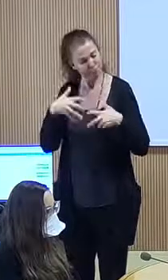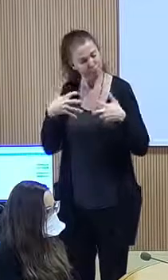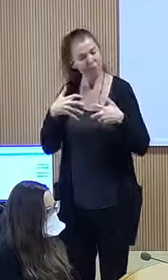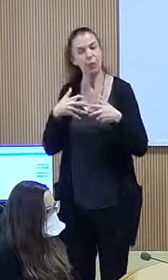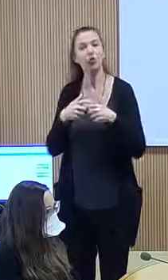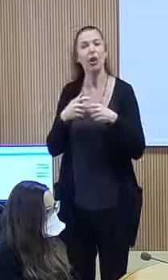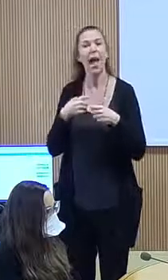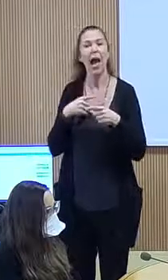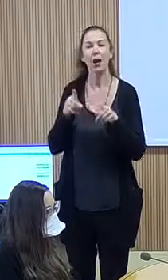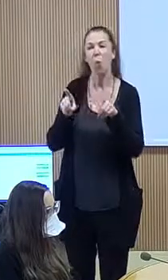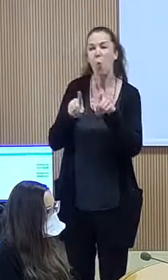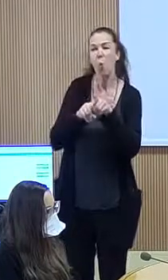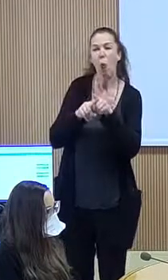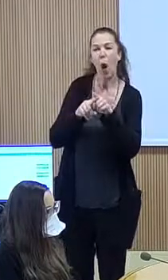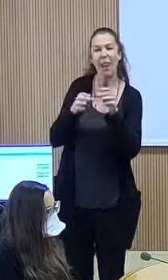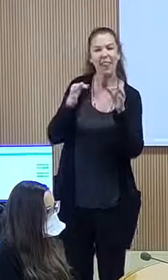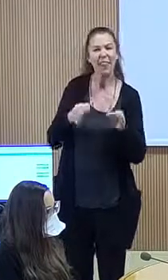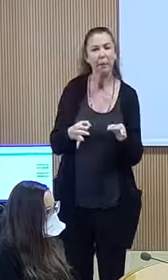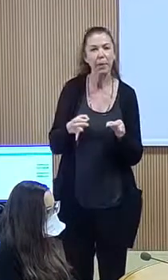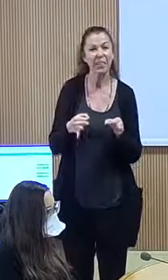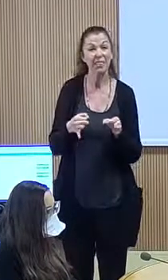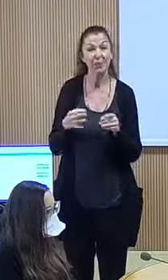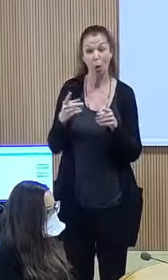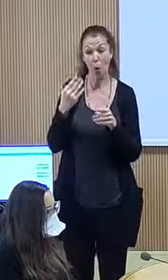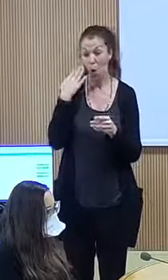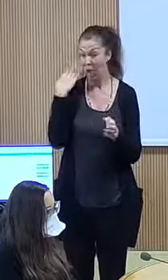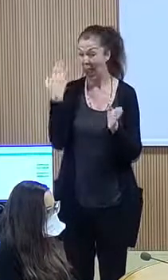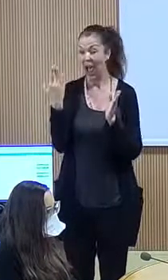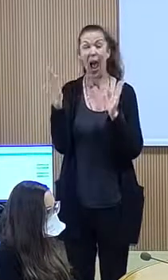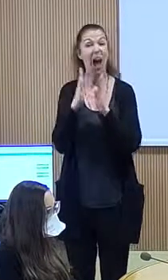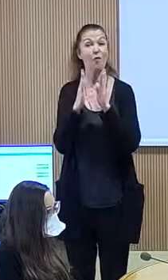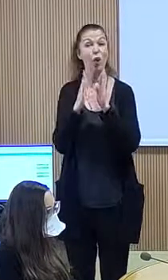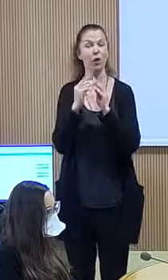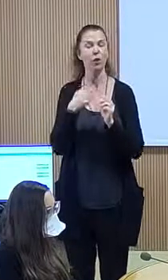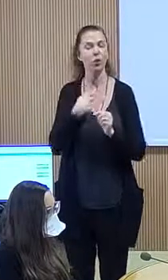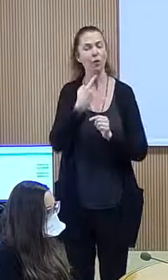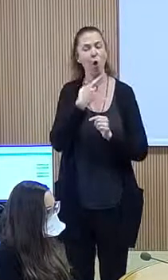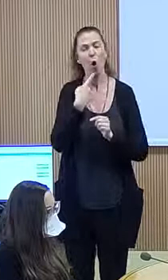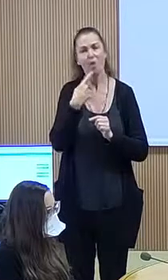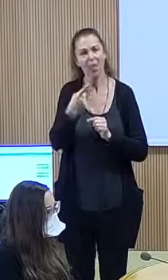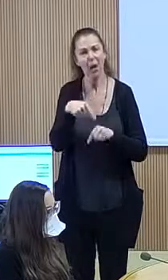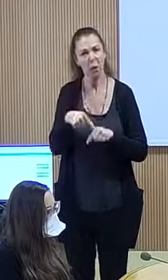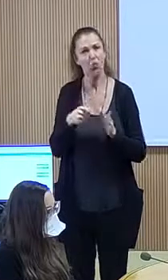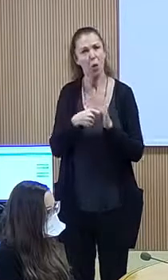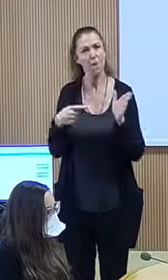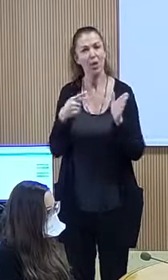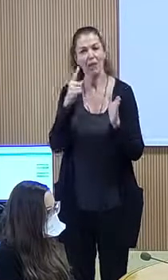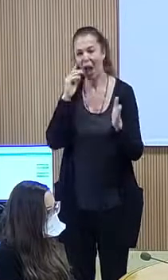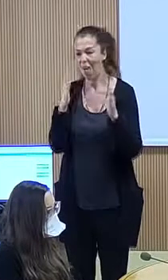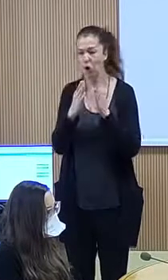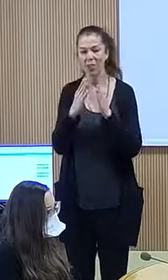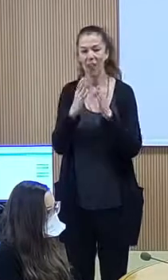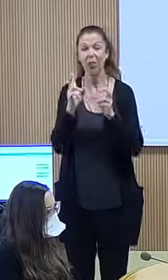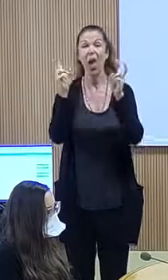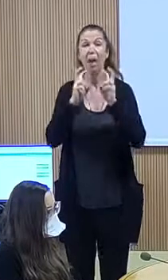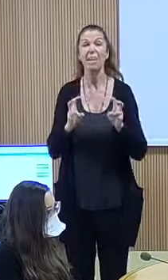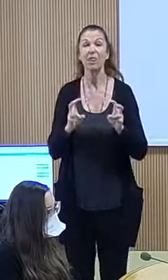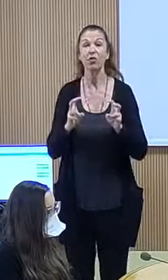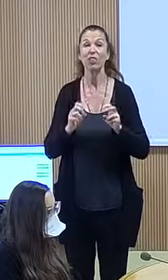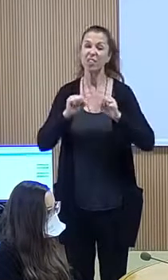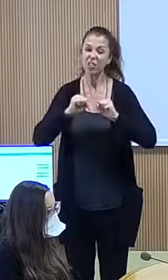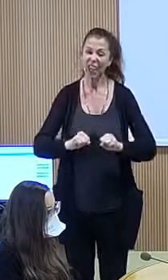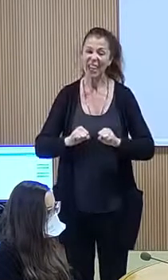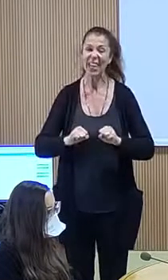determinazione con cui abbiamo affrontato questo ci tengo a dirlo con cui abbiamo affrontato l'emergenza sanitaria ci vorrà la stessa determinazione e lo stesso spirito di squadra